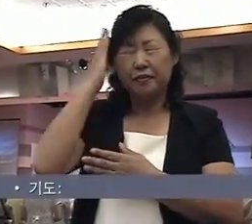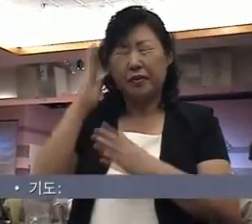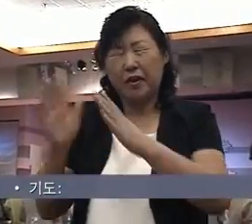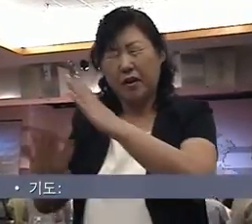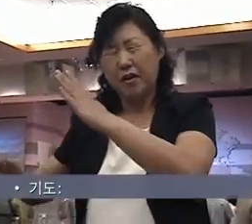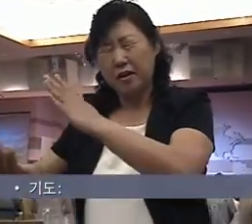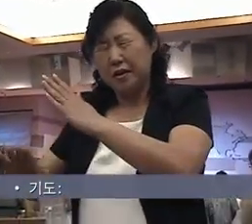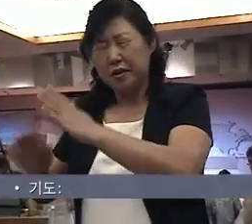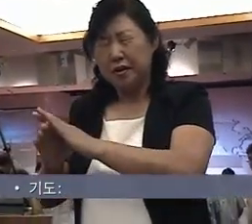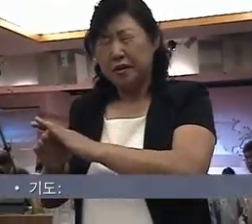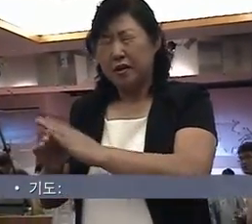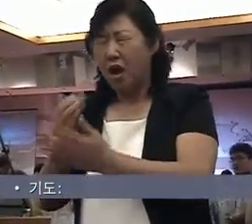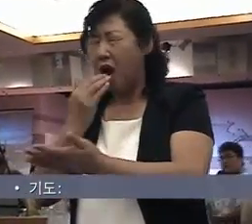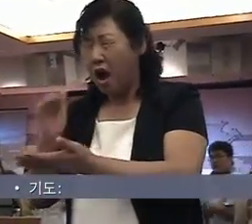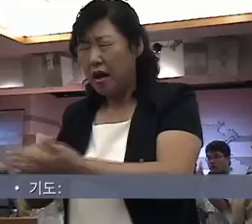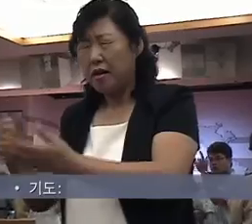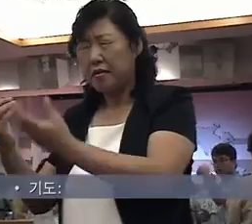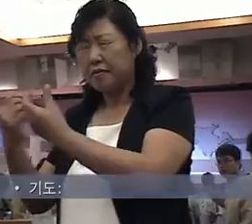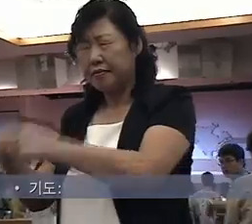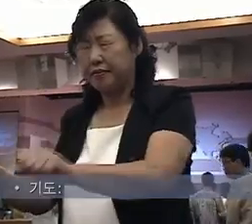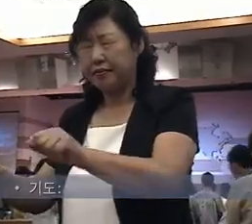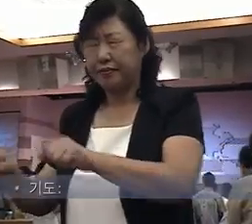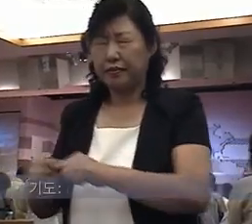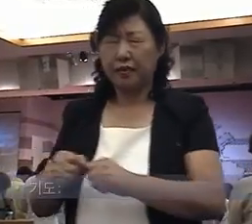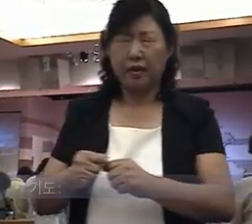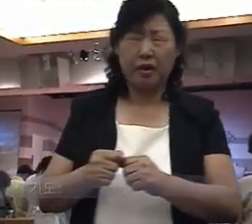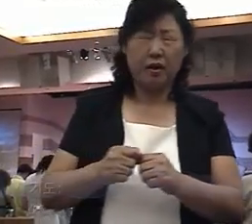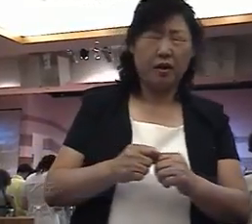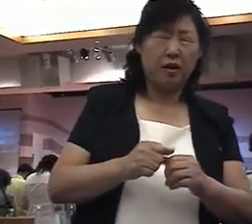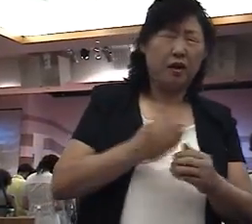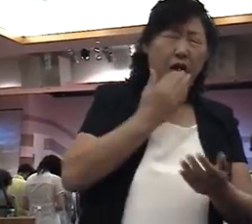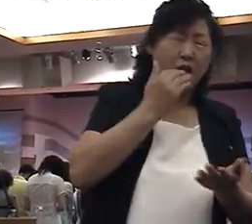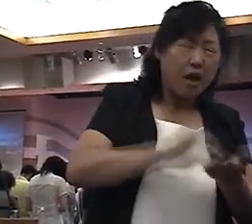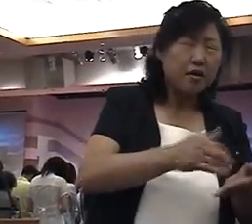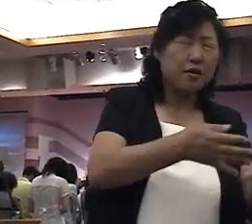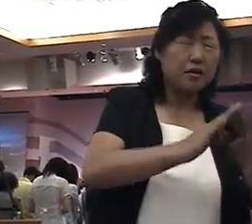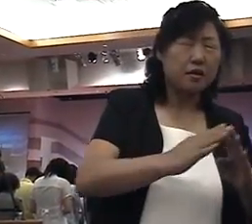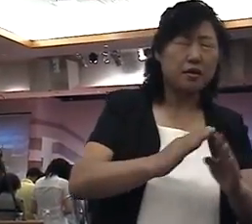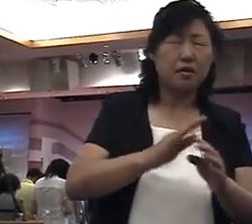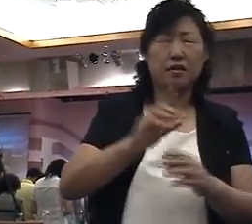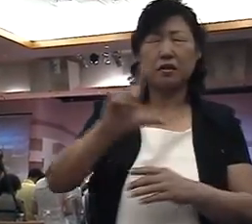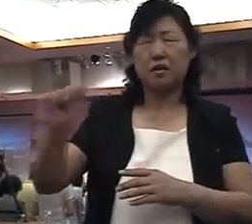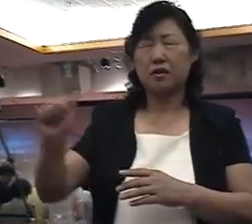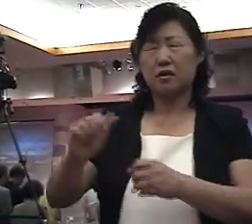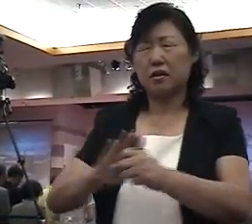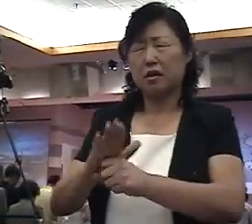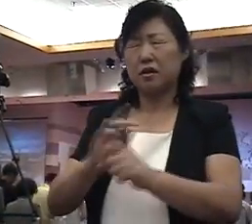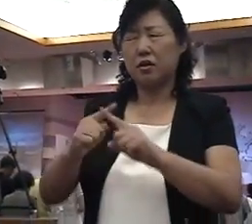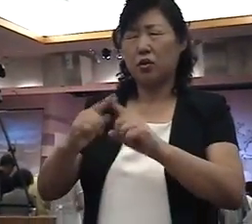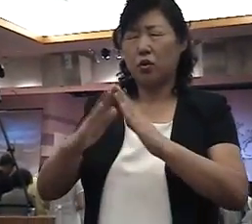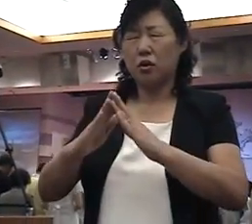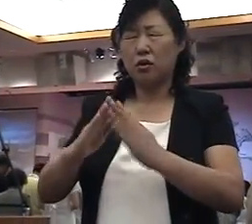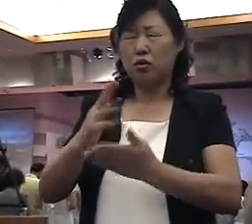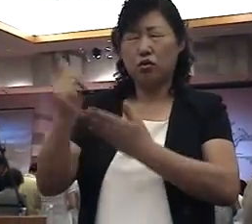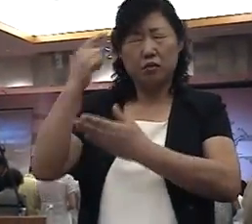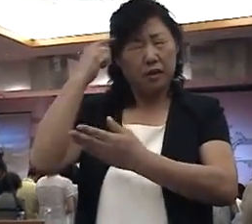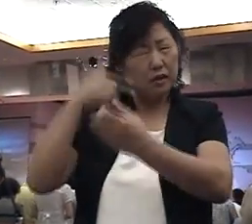세우리라 약속하셨던 하나님께서 이곳 남가주의 사랑의 교회를 주님의 섭리 가운데 세우시고 불꽃 같은